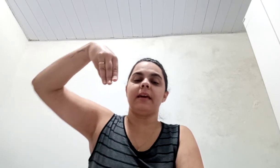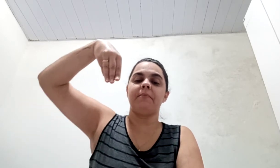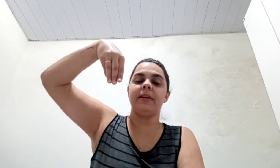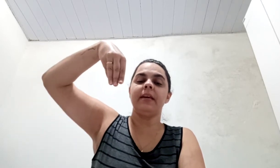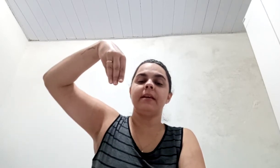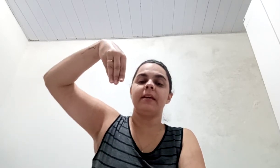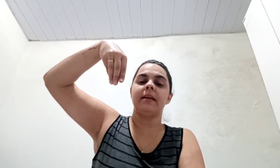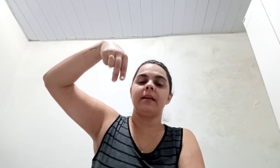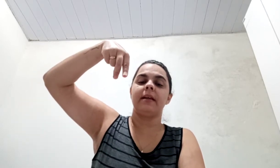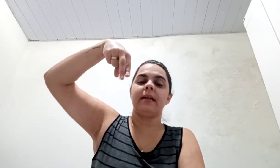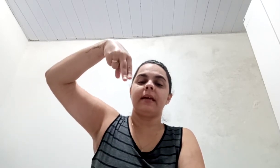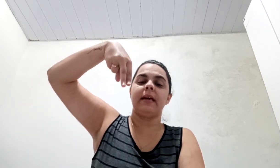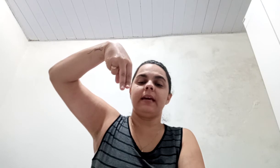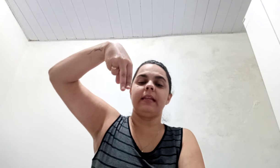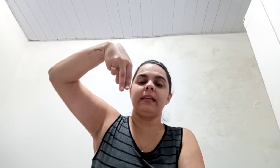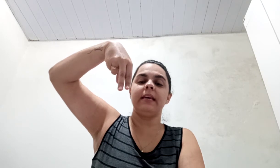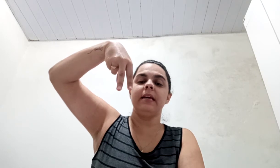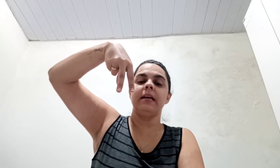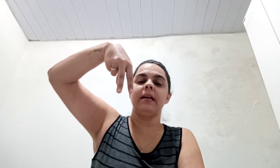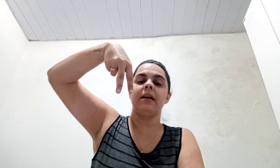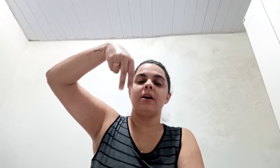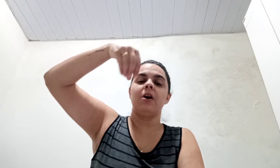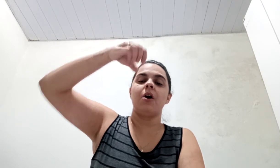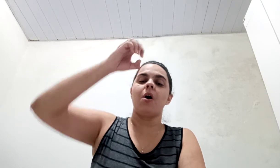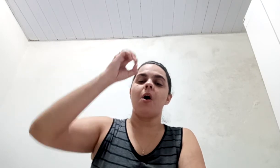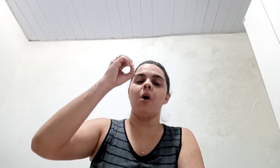M, N, O,